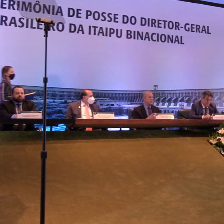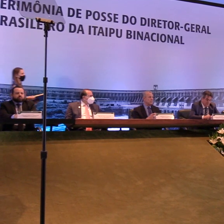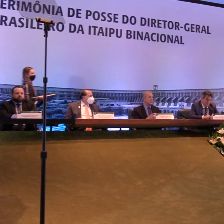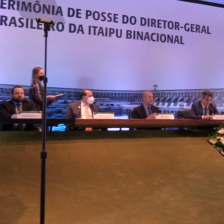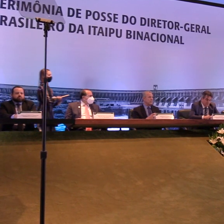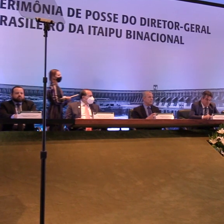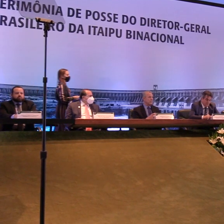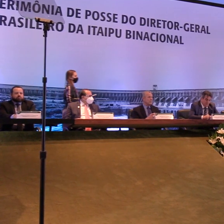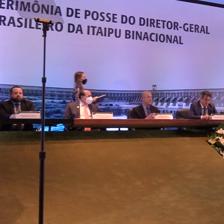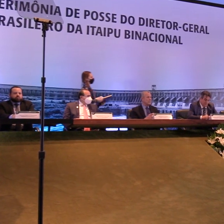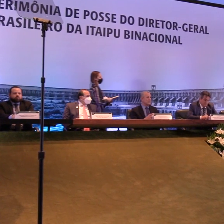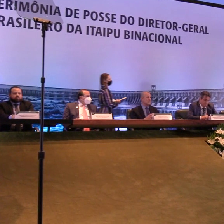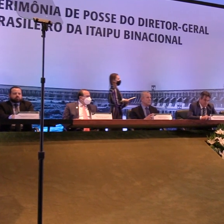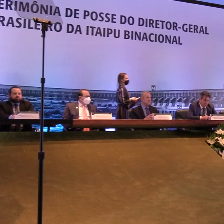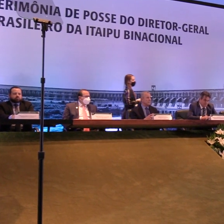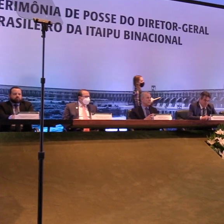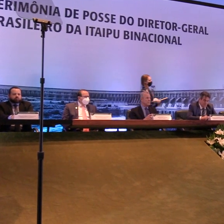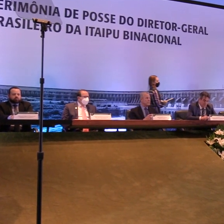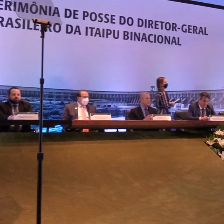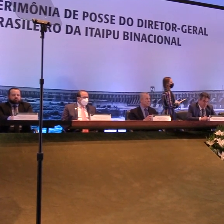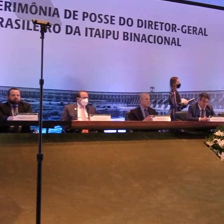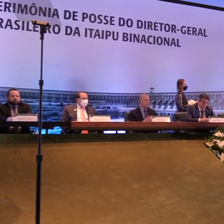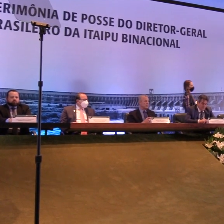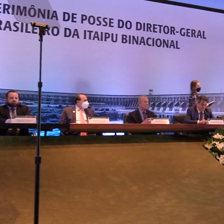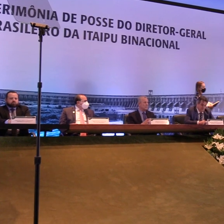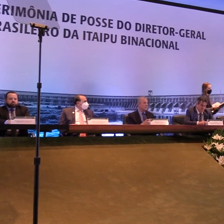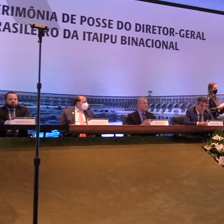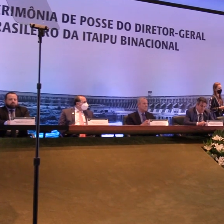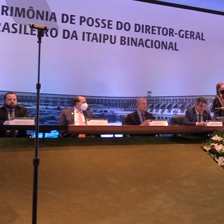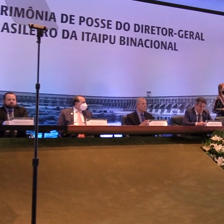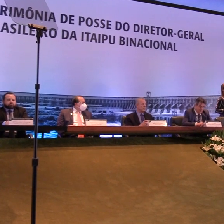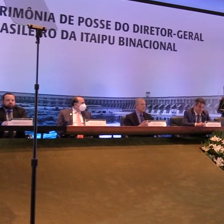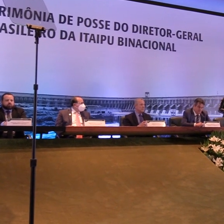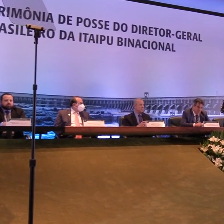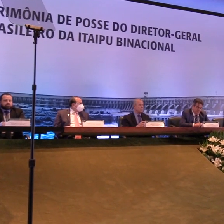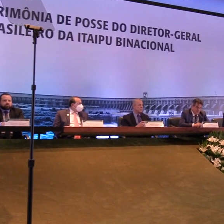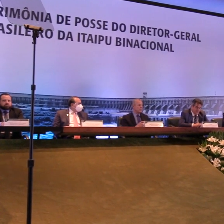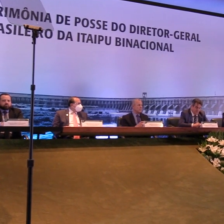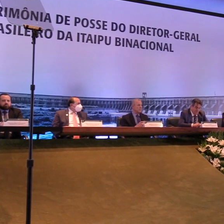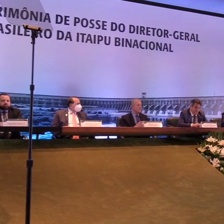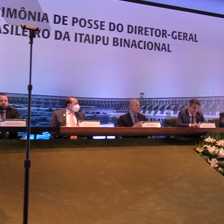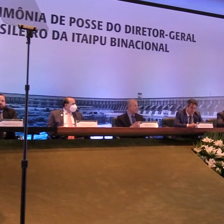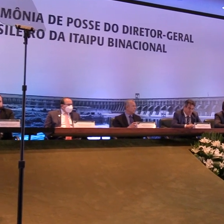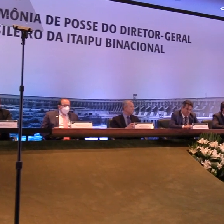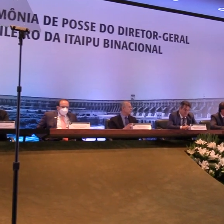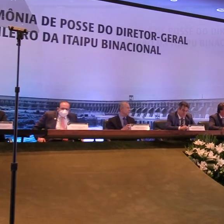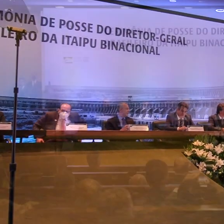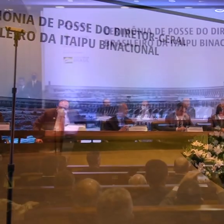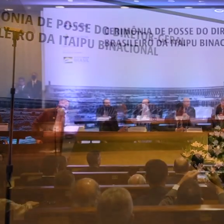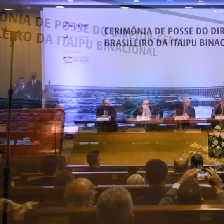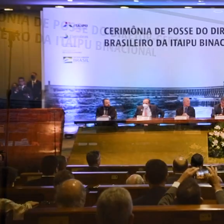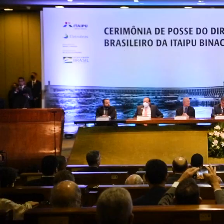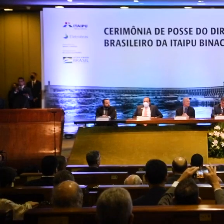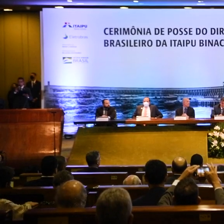almirante Bento Albuquerque, e o almirante Anatalício Risden Júnior, assinam o termo de posse do